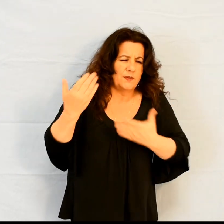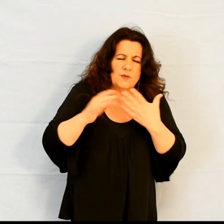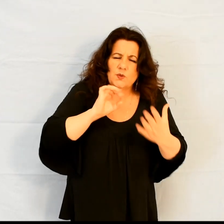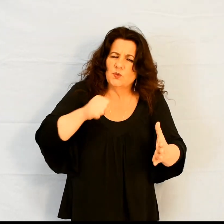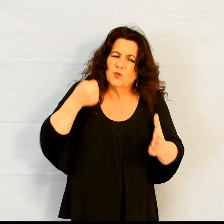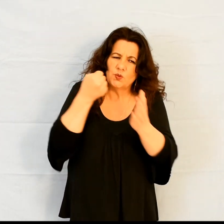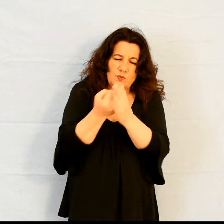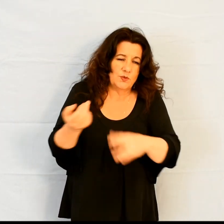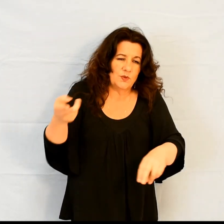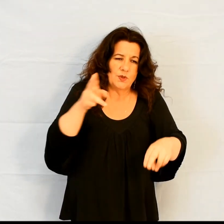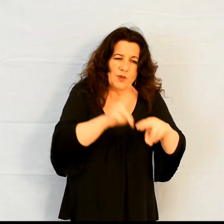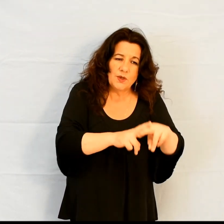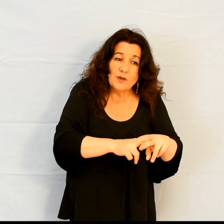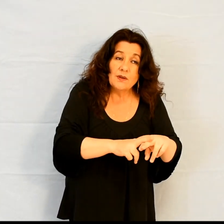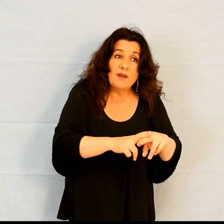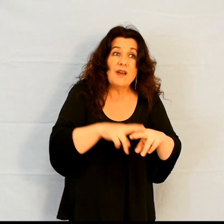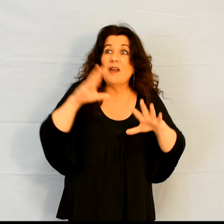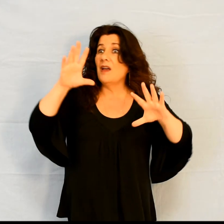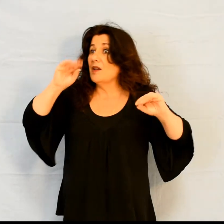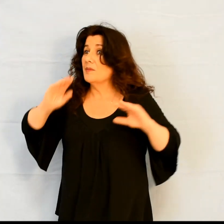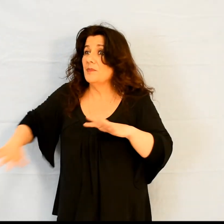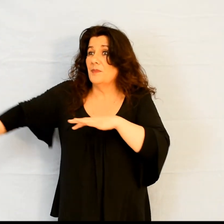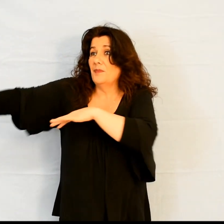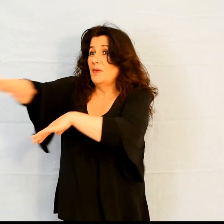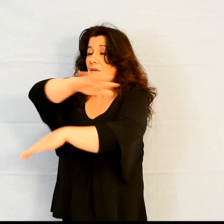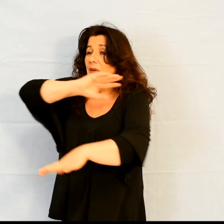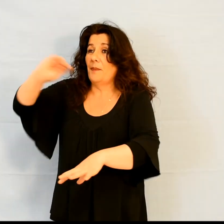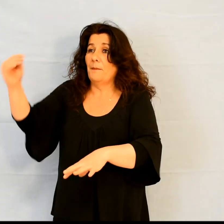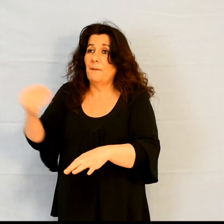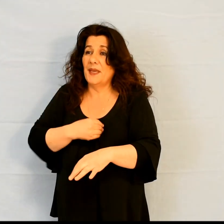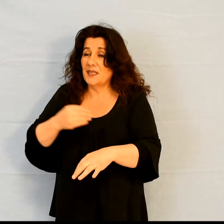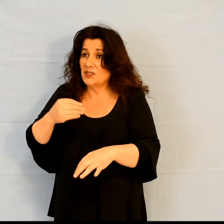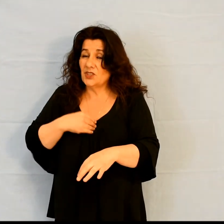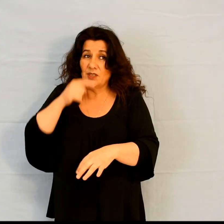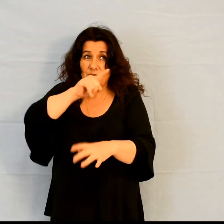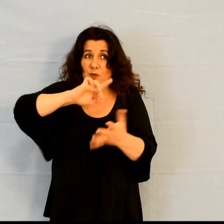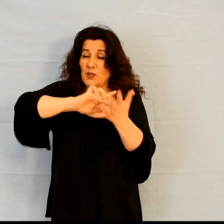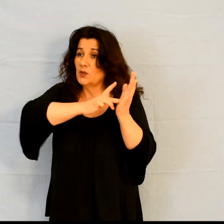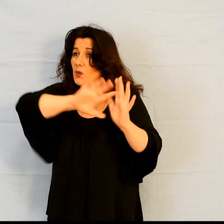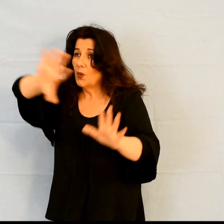des multitudes, qu'il intercédait pour les pécheurs.